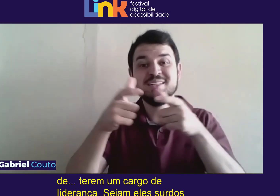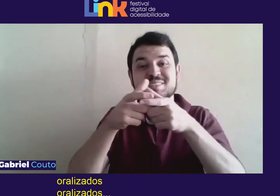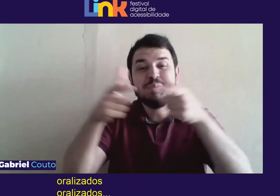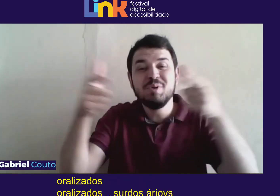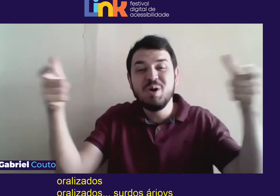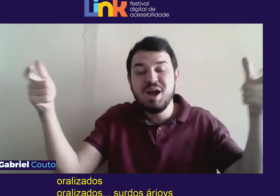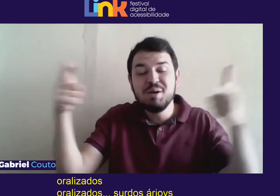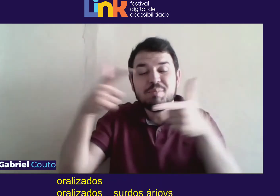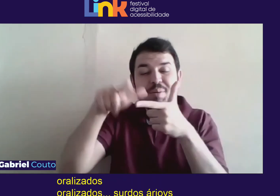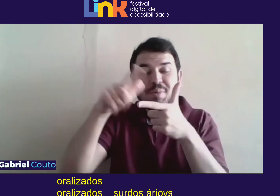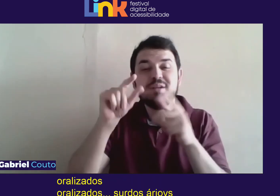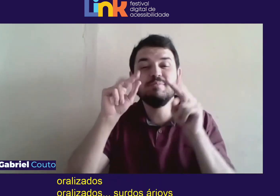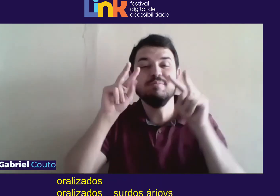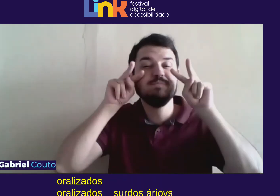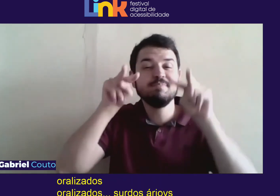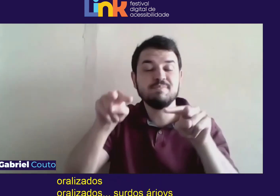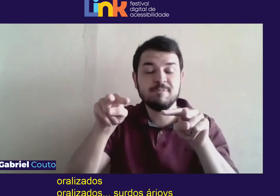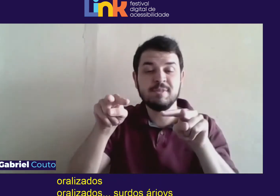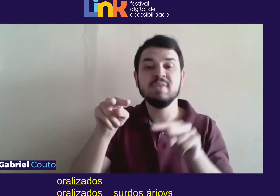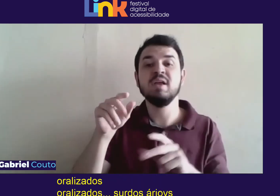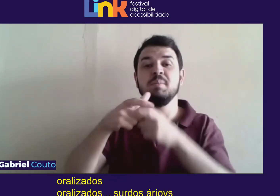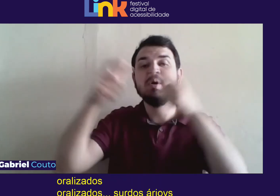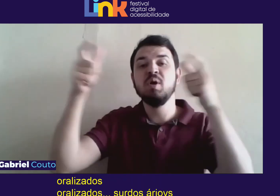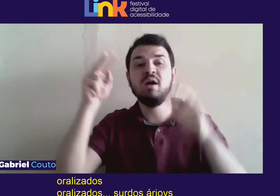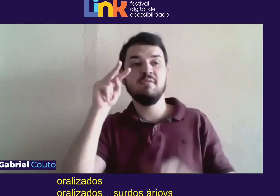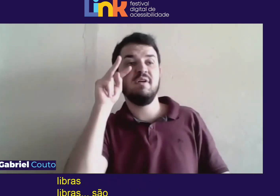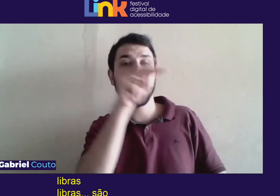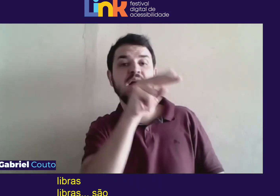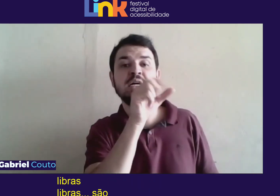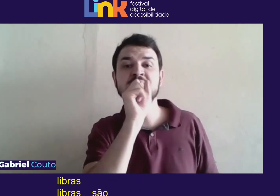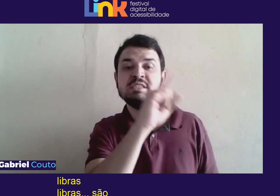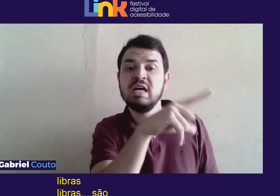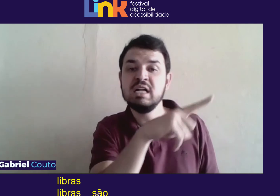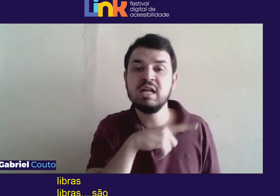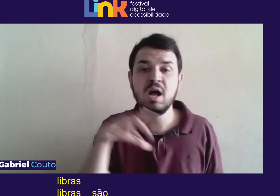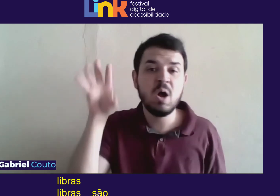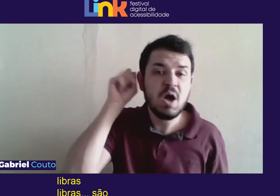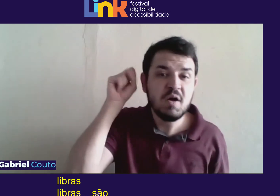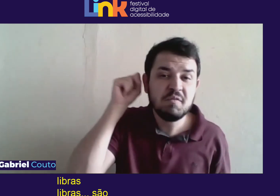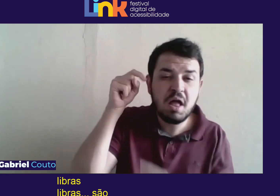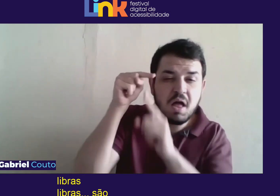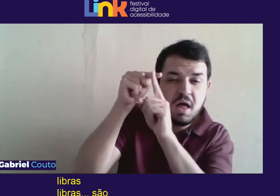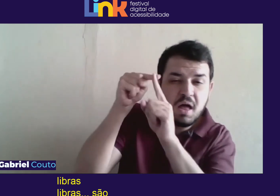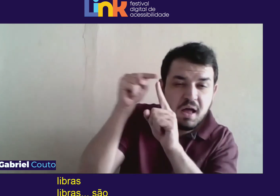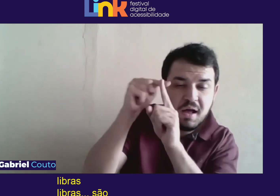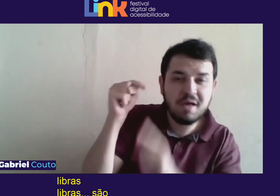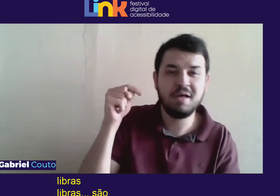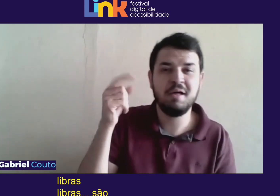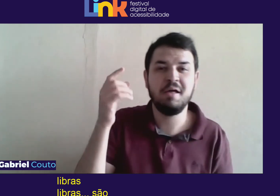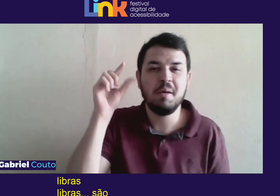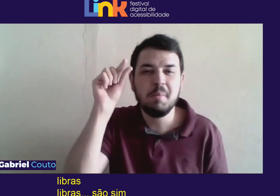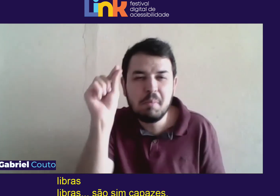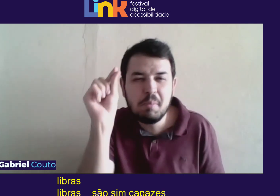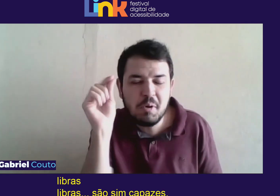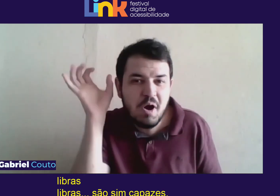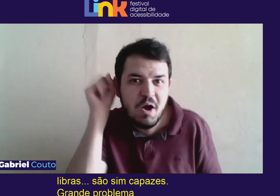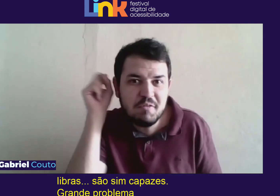sim, capazes. Então, o grande problema de tudo isso é a visão que se tem da pessoa ouvinte